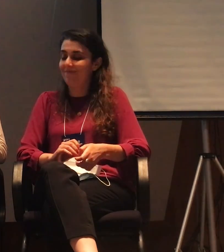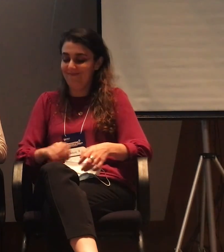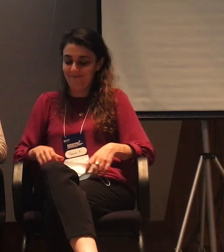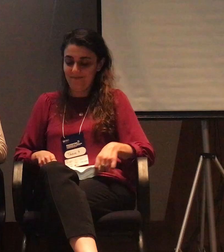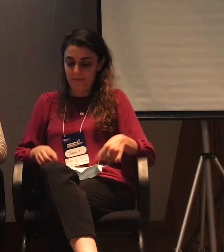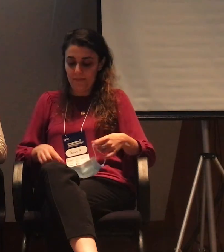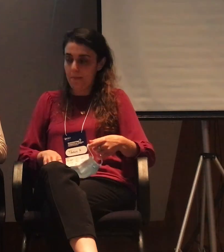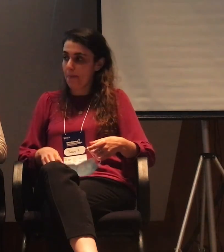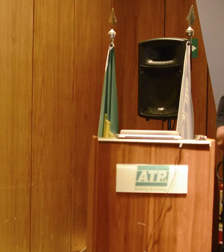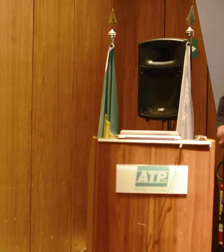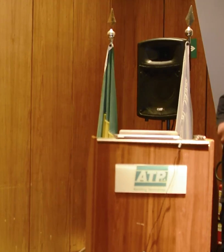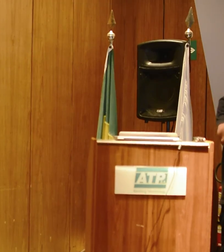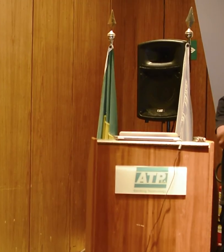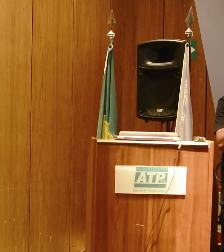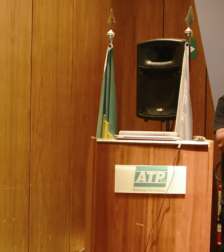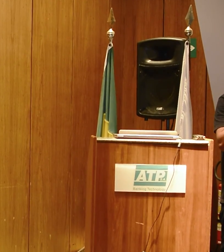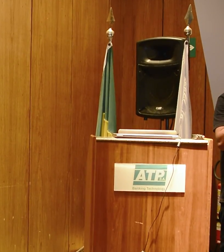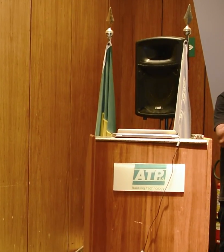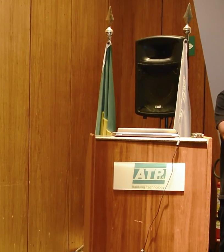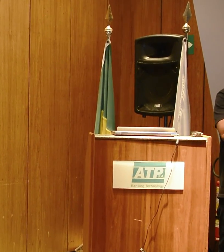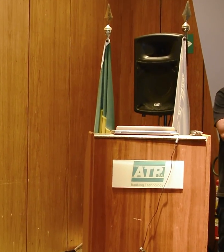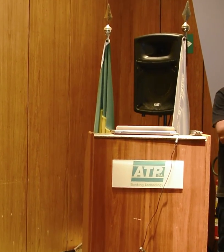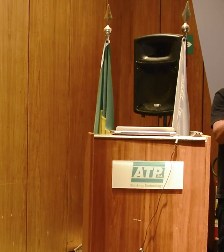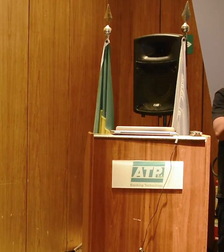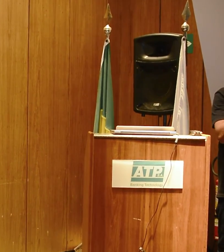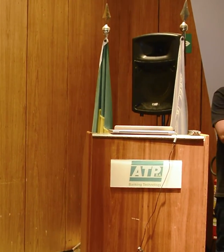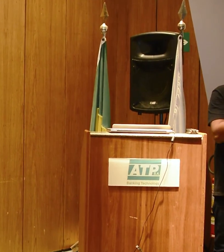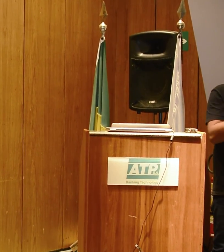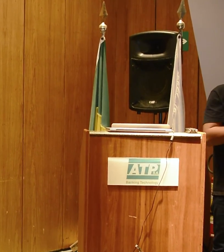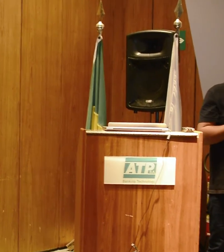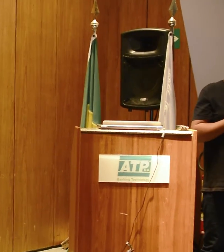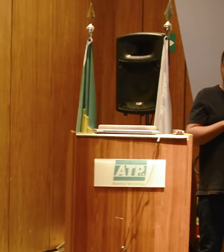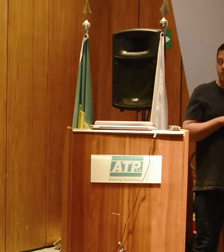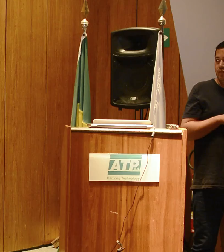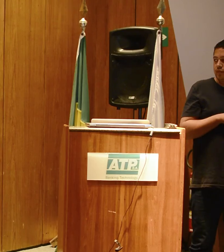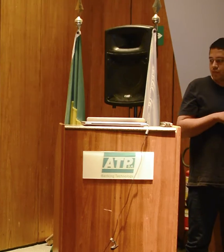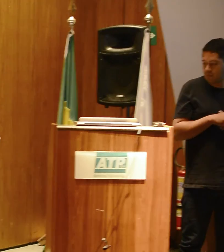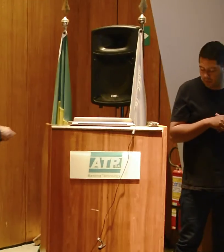agradecer a participação de todos vocês, e já vou passar